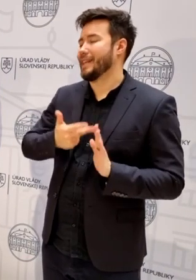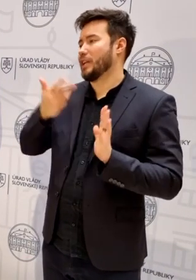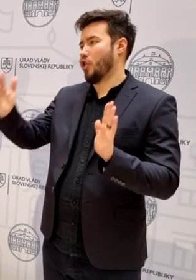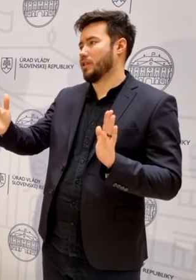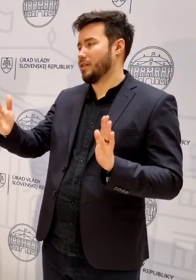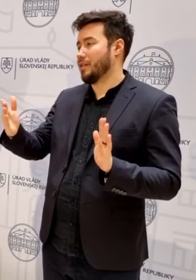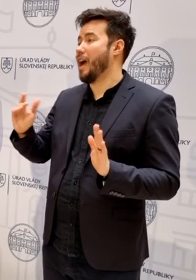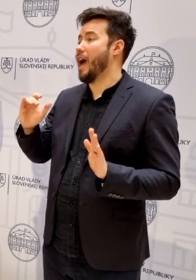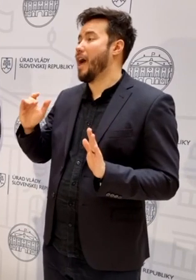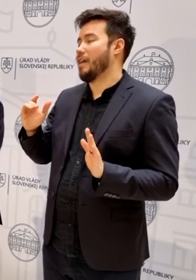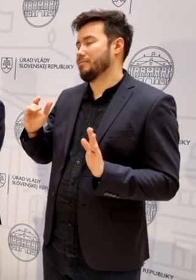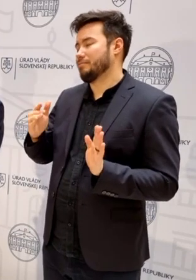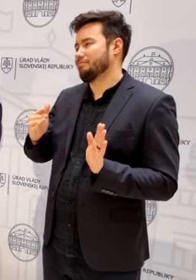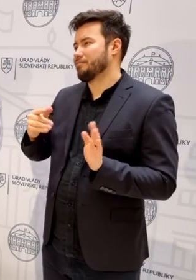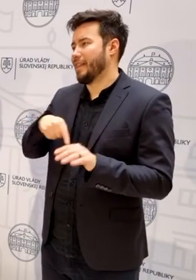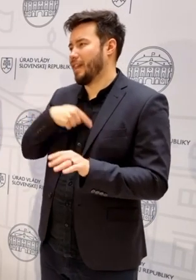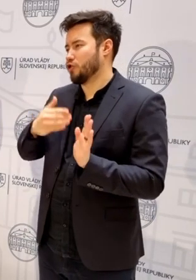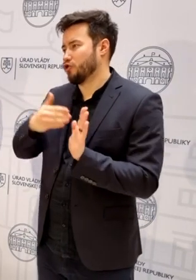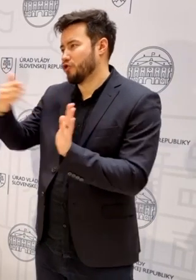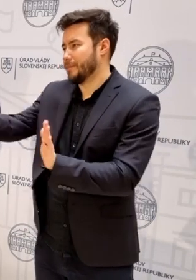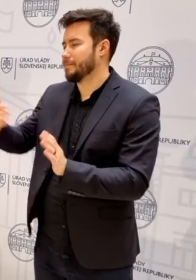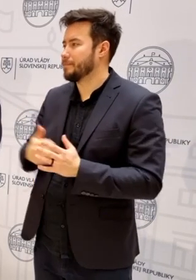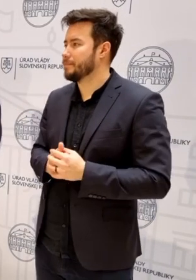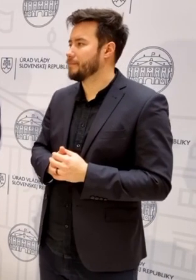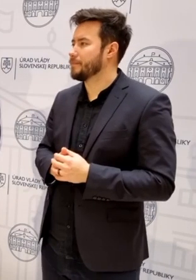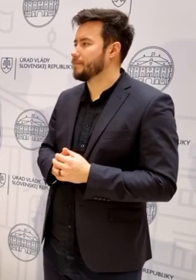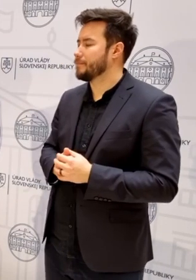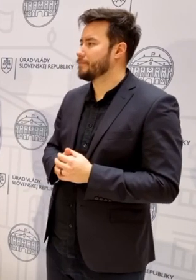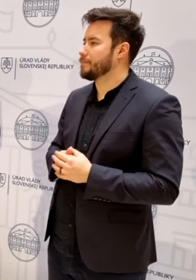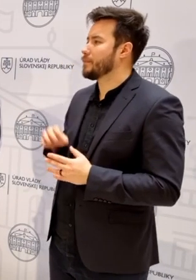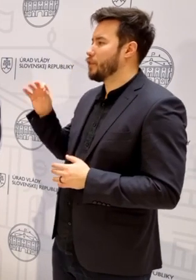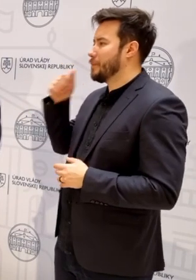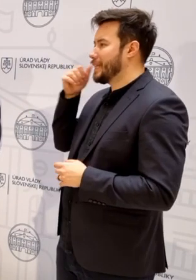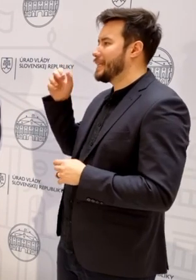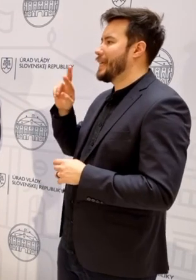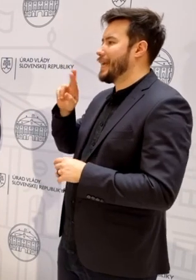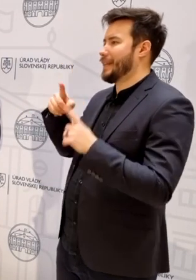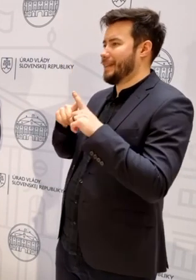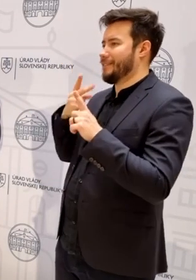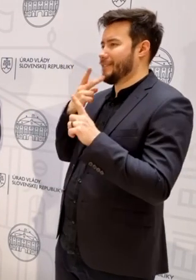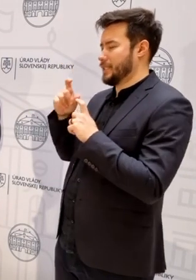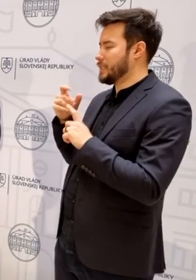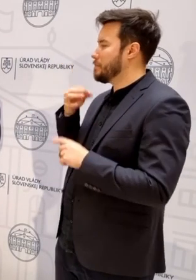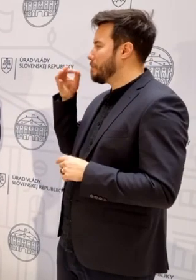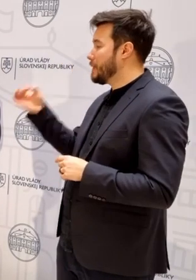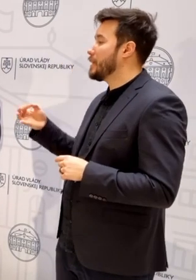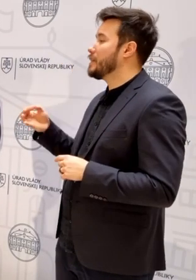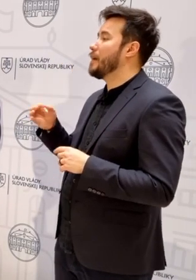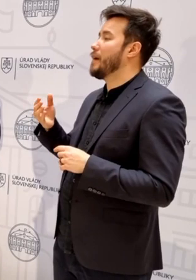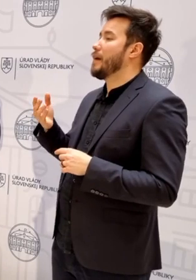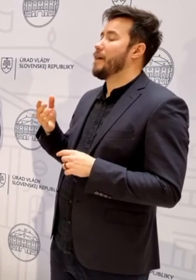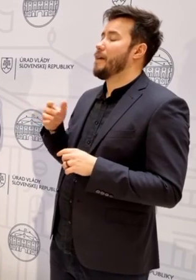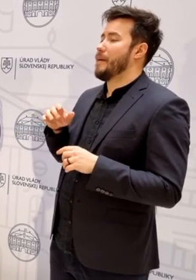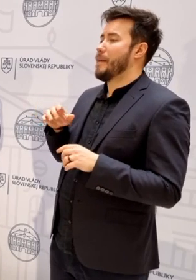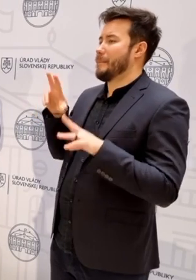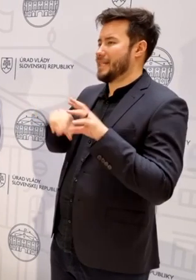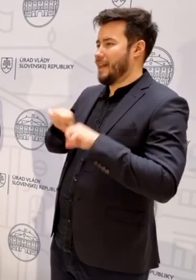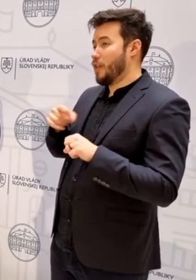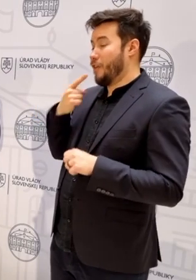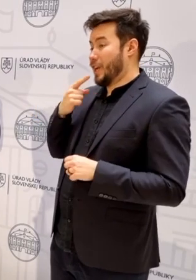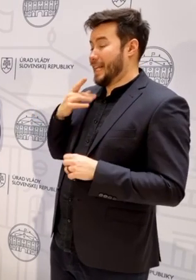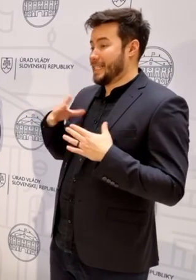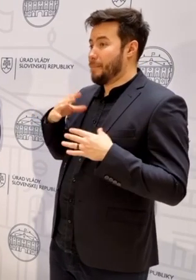dlhší. Otev Jabičová, RTVS. Pred rokovaním vlády aj premiér spomínal, že síce uvoľňovať chceme,